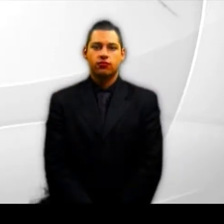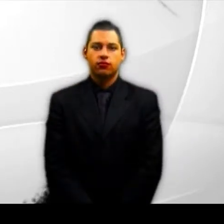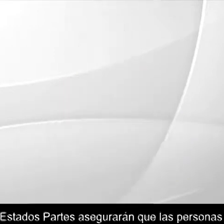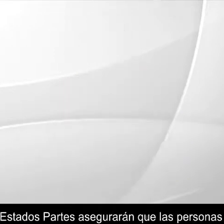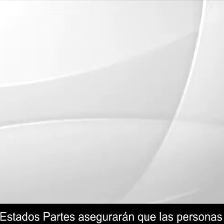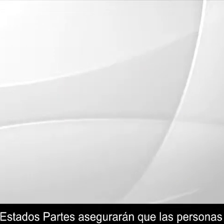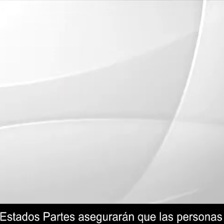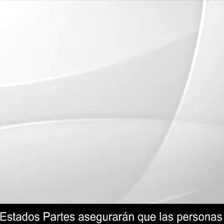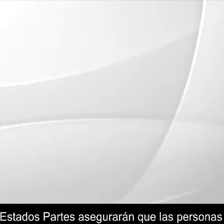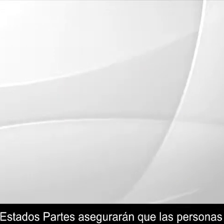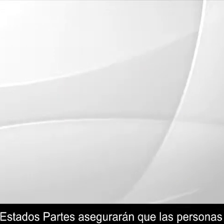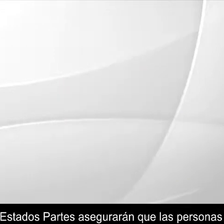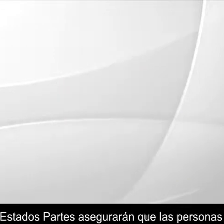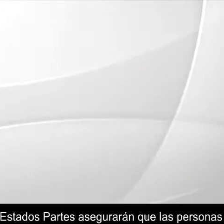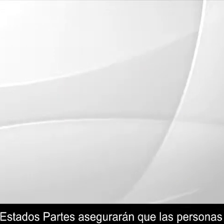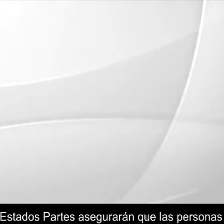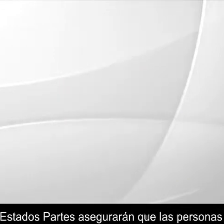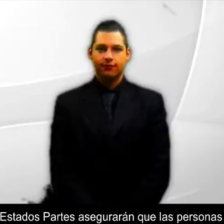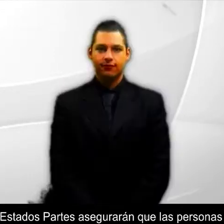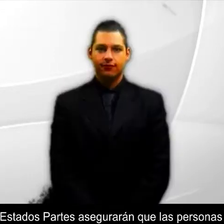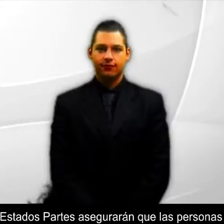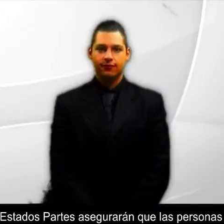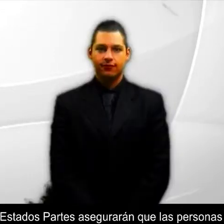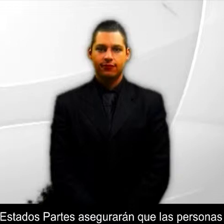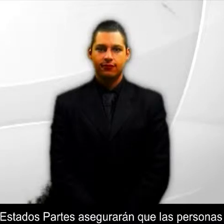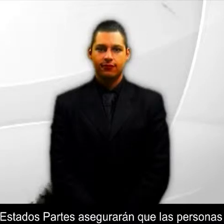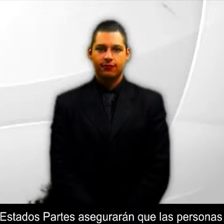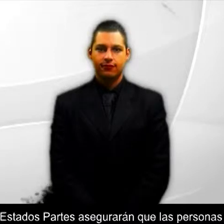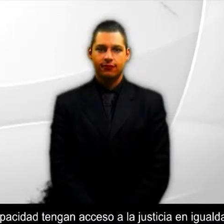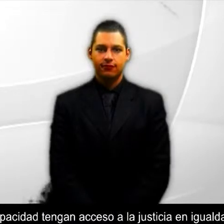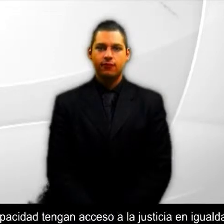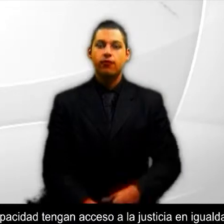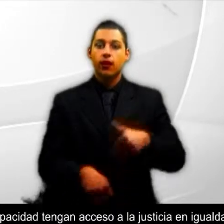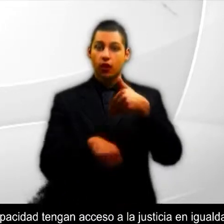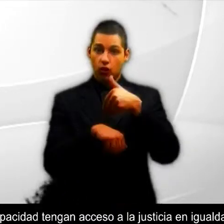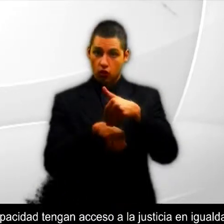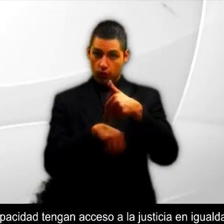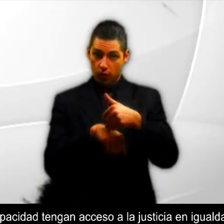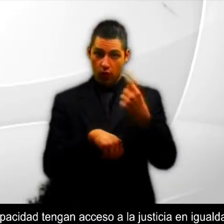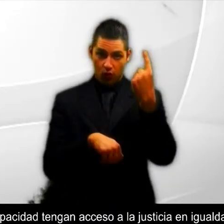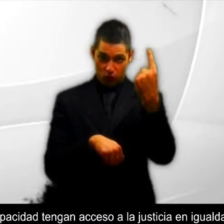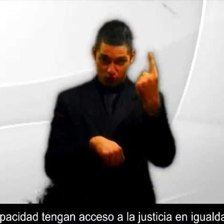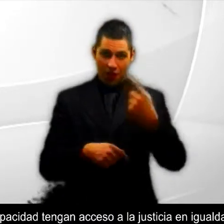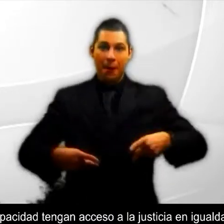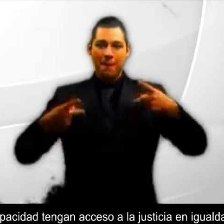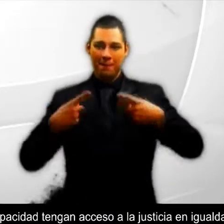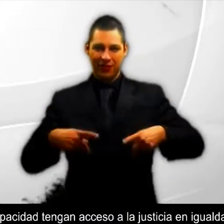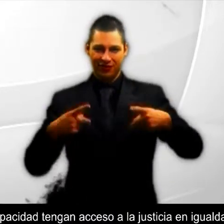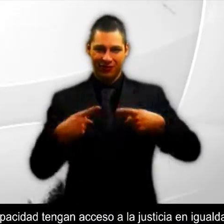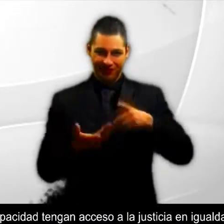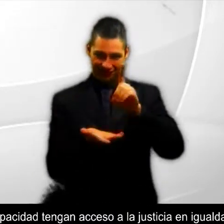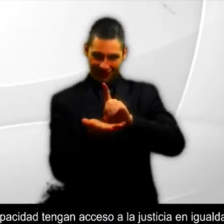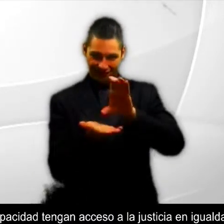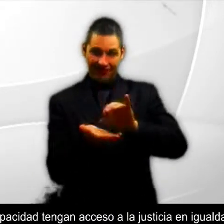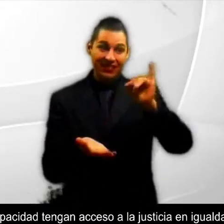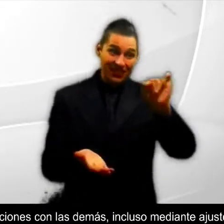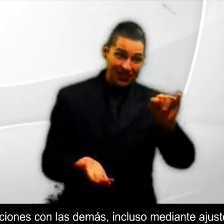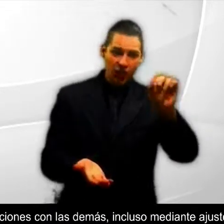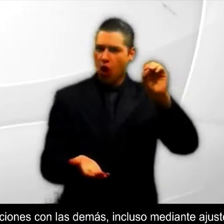1. Los Estados Partes asegurarán que las personas con discapacidad tengan acceso a la justicia en igualdad de condiciones